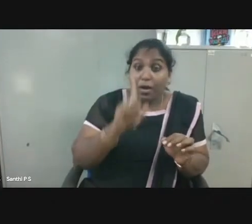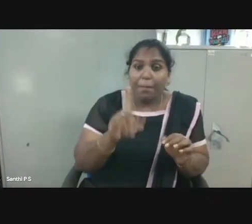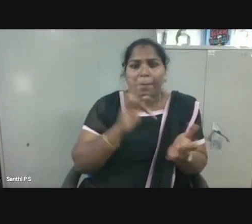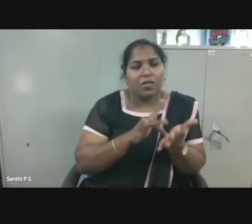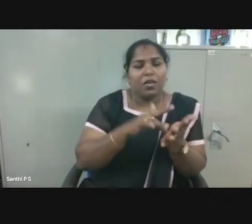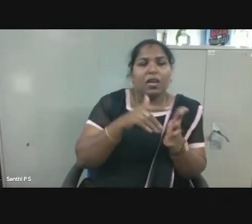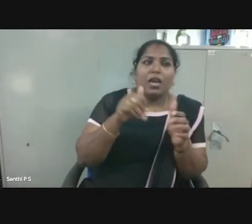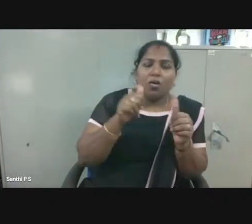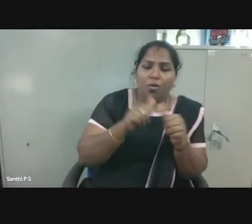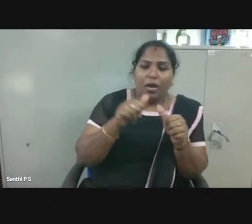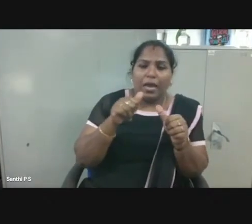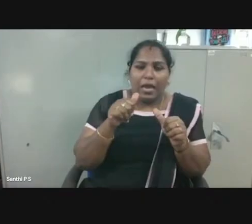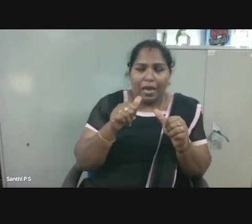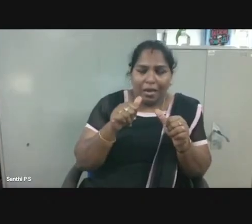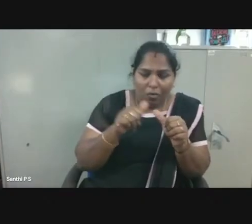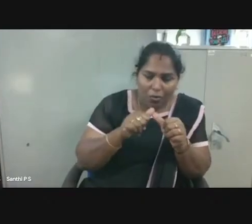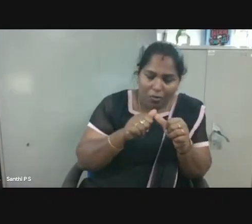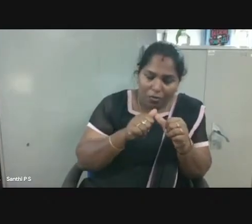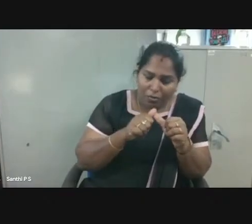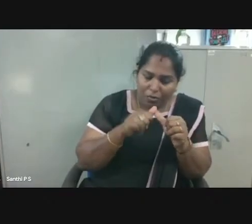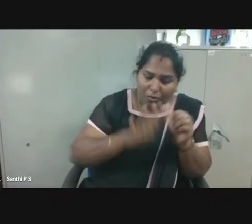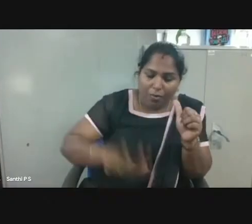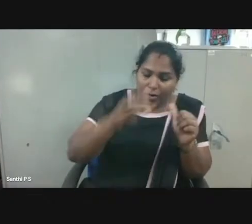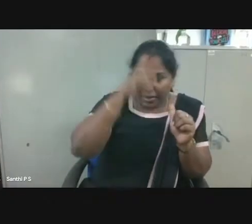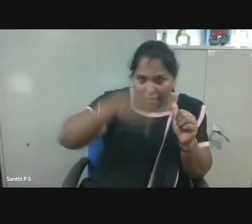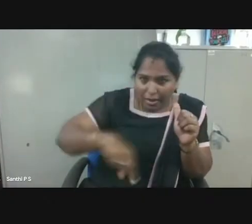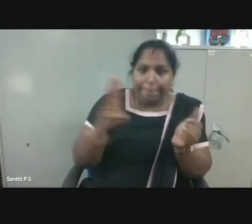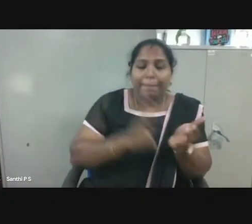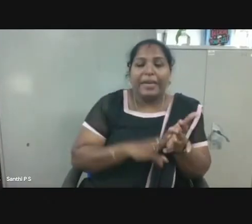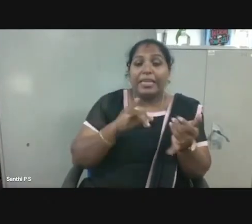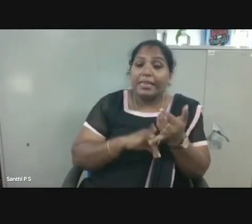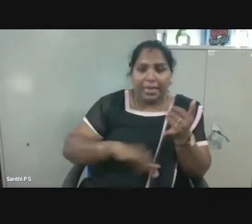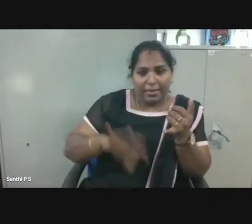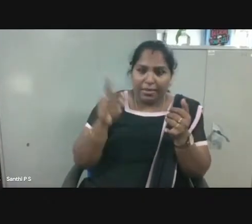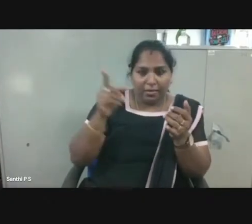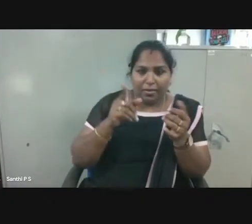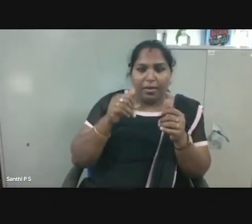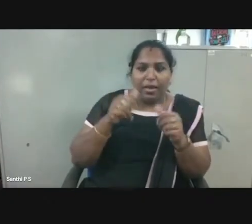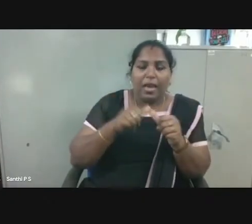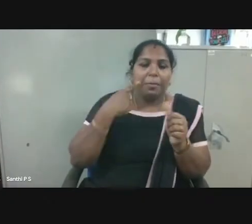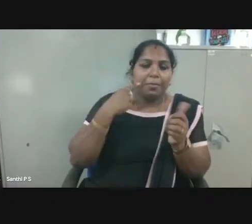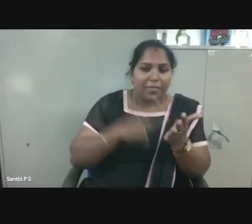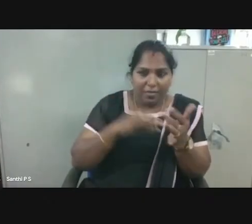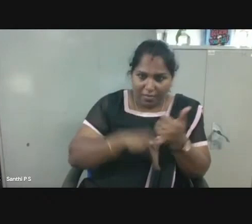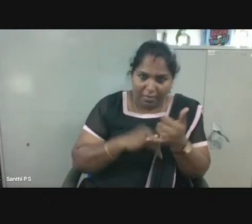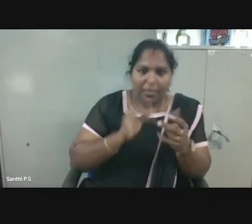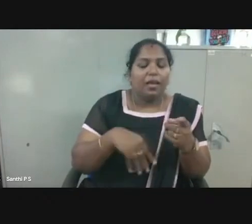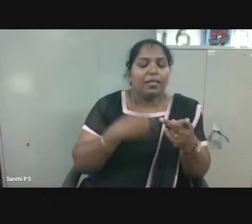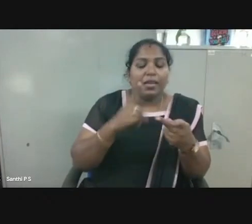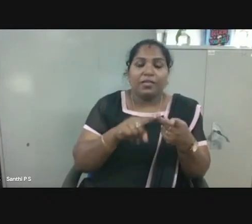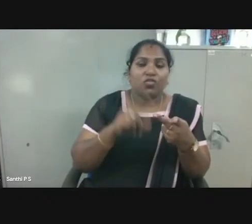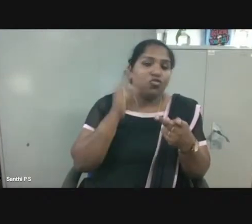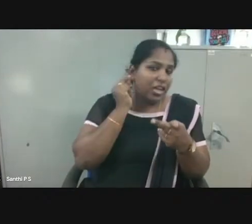അല്ലെങ്കിൽ CMC വെല്ലൂർ ഇതുപോലുള്ള വലിയ ഇതിനകത്ത് മാത്രമാണ് നമ്മള് ചികിത്സകളുള്ളത്. വലിയ